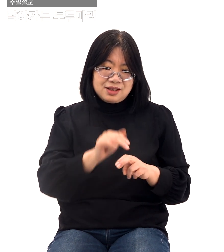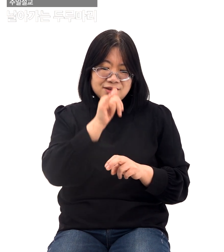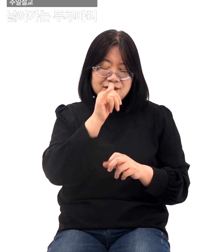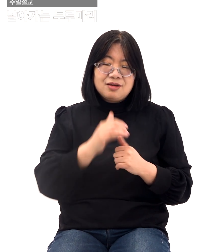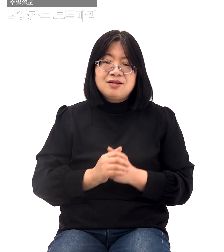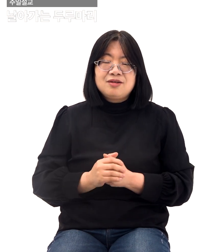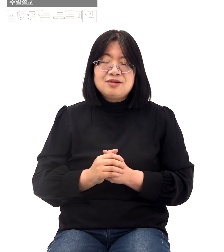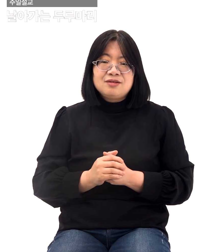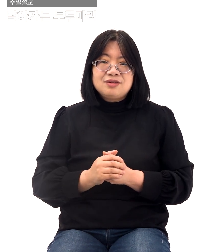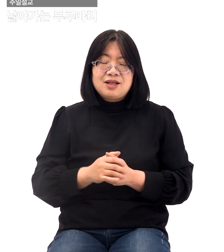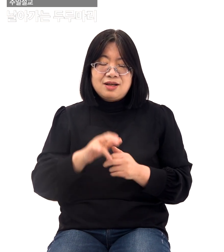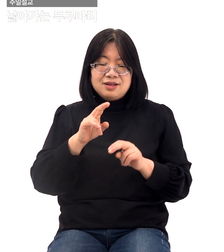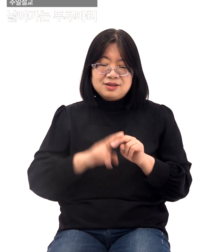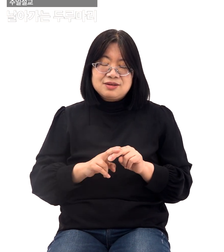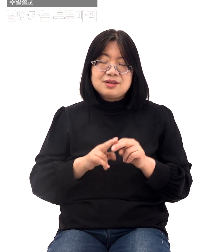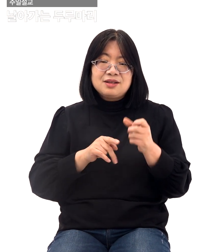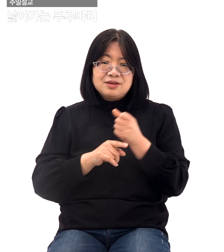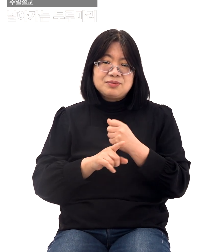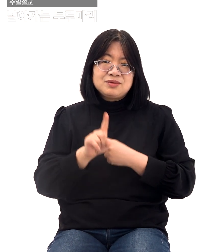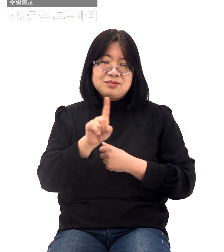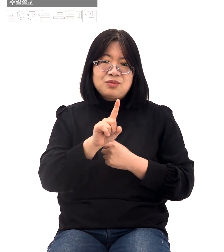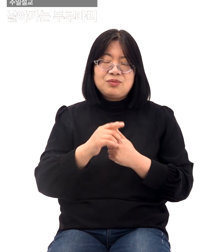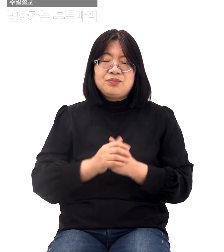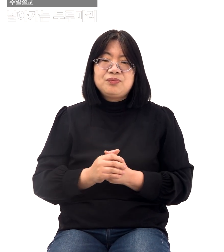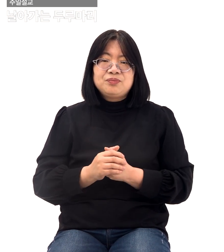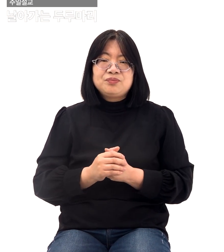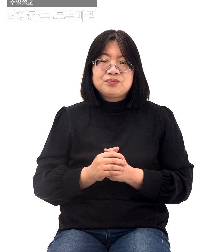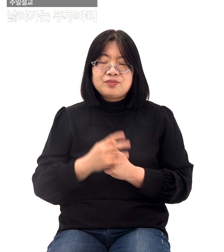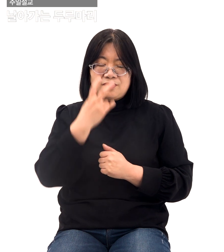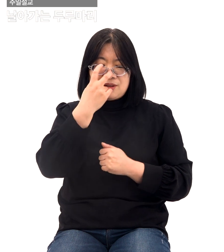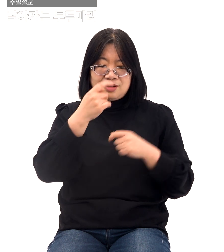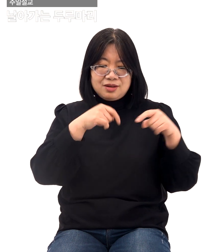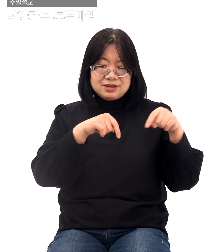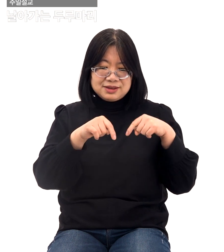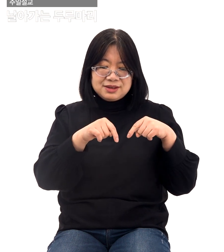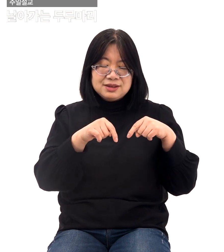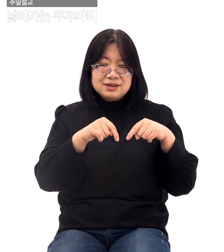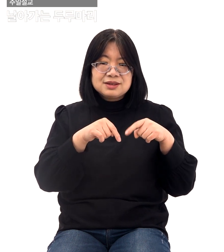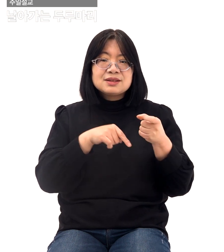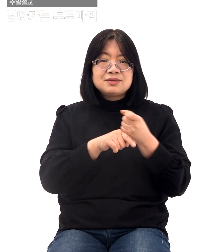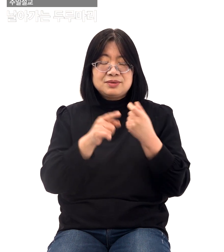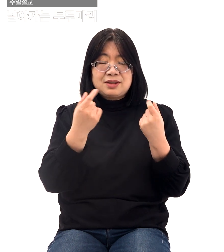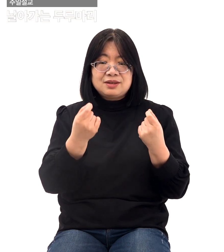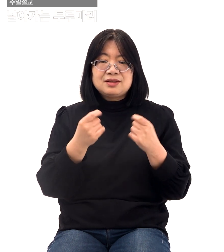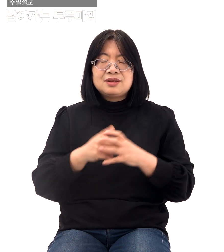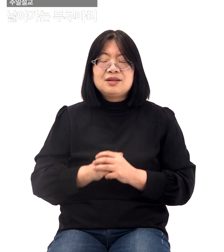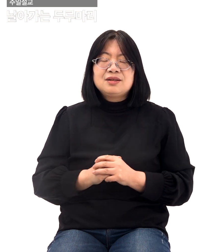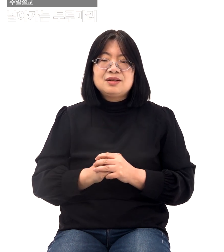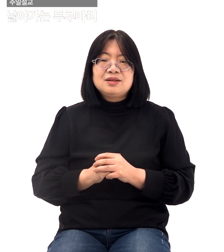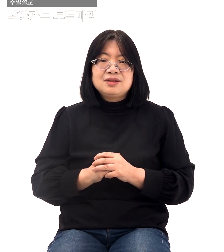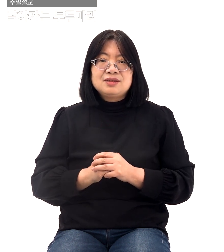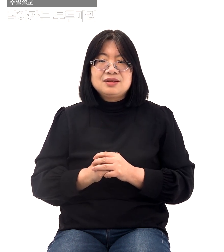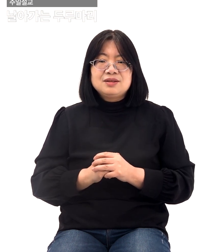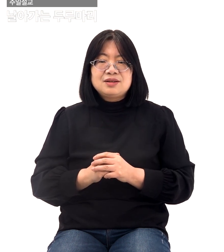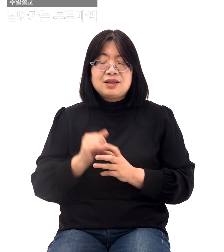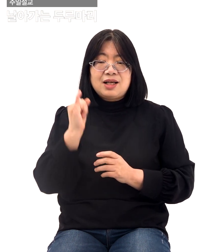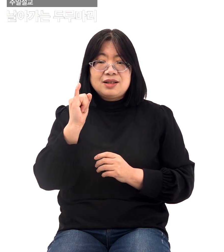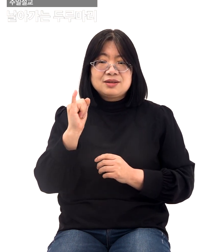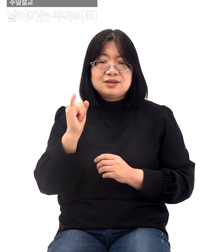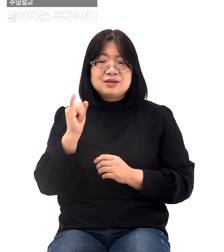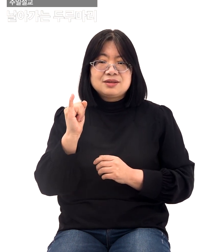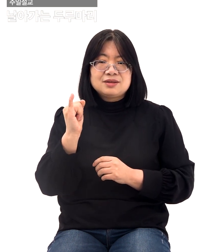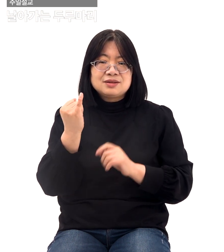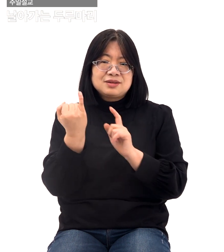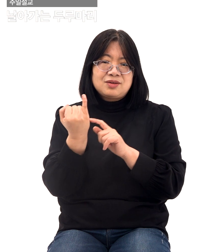여기서 앉았다라는 말은 통치하고 지배한다 그 말이에요. 근데 여기서 그 한 여인은